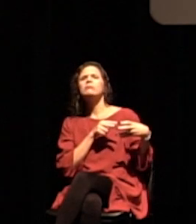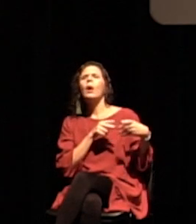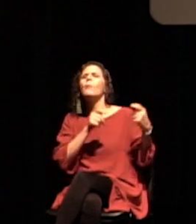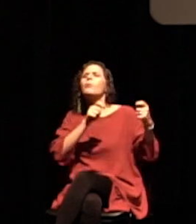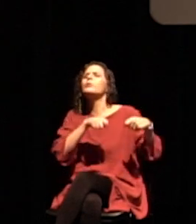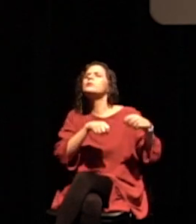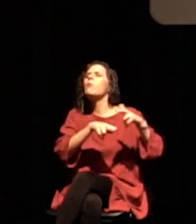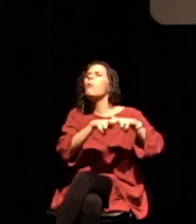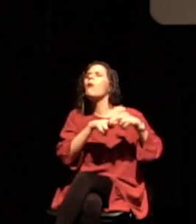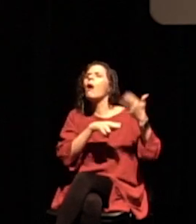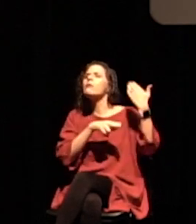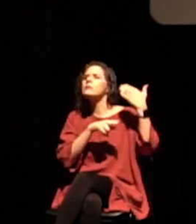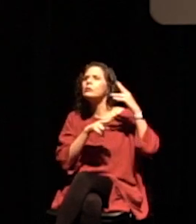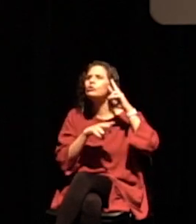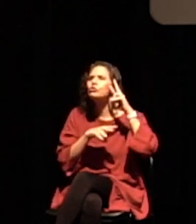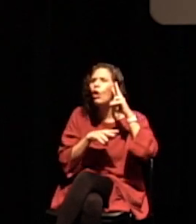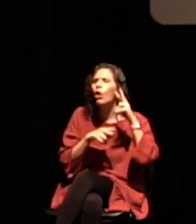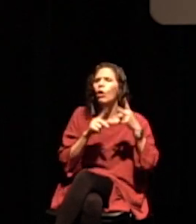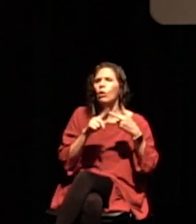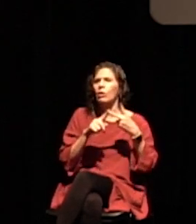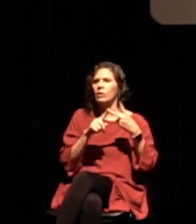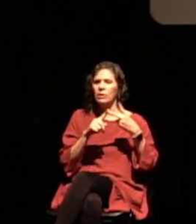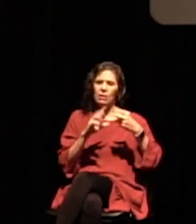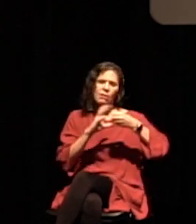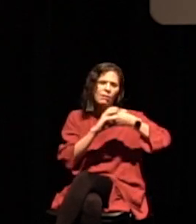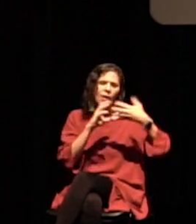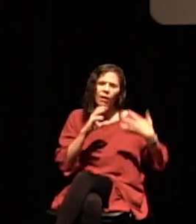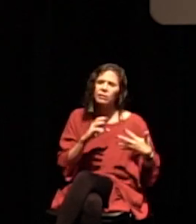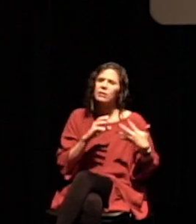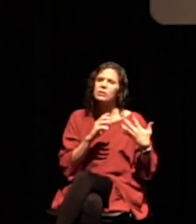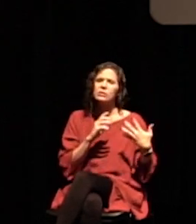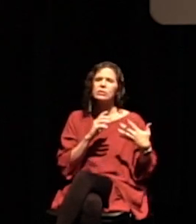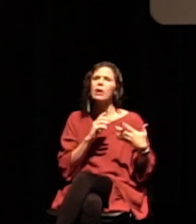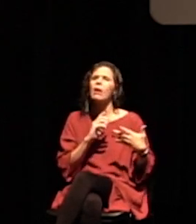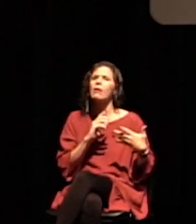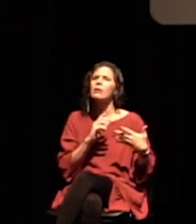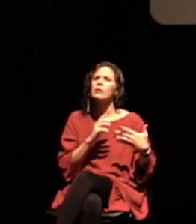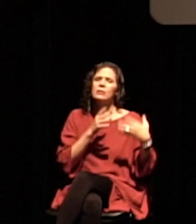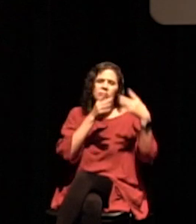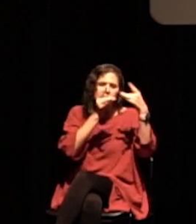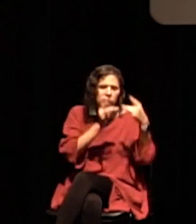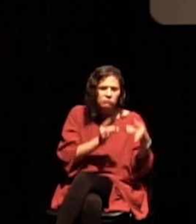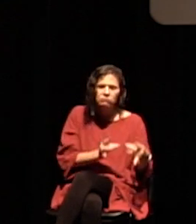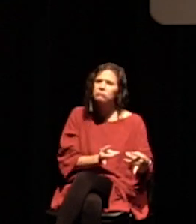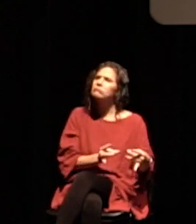condições históricas muito precisas, uma relação